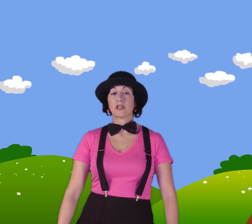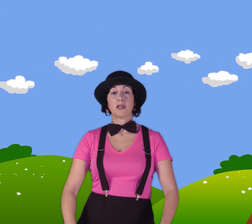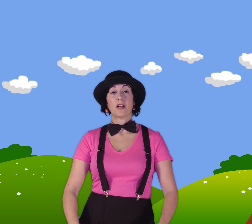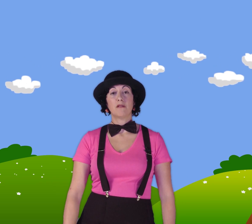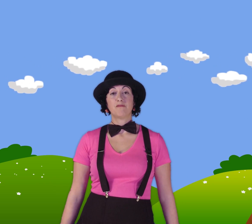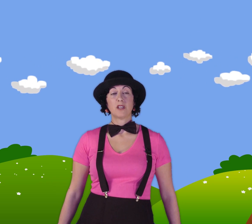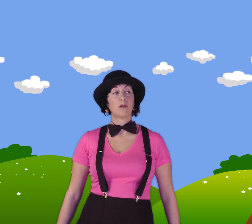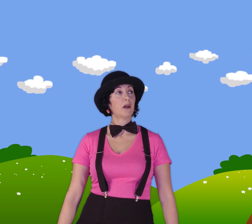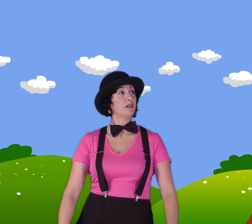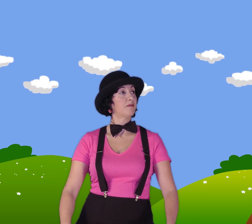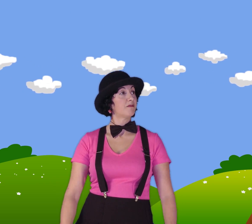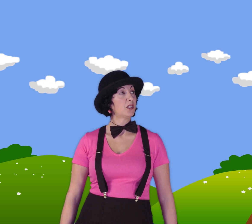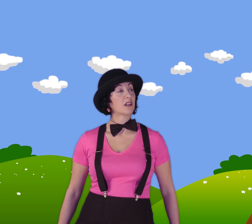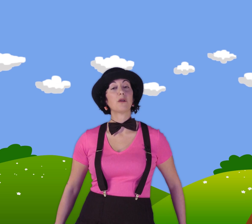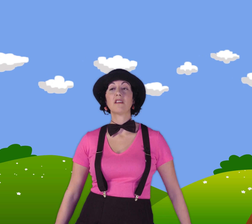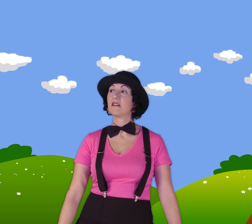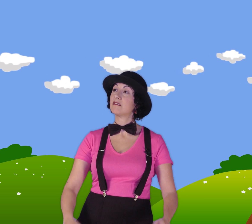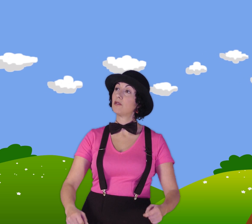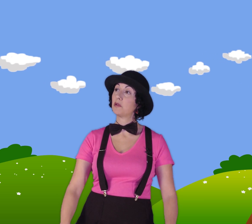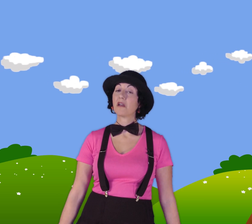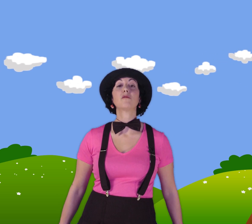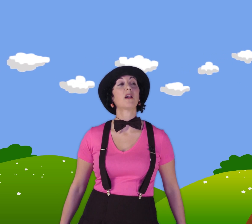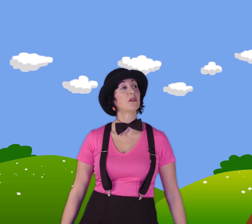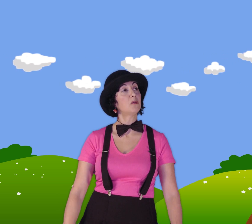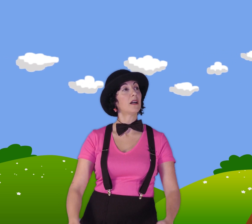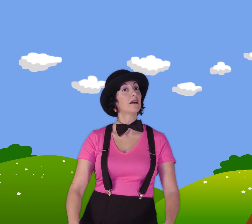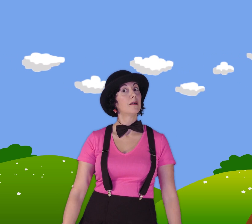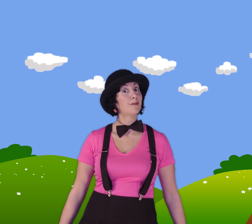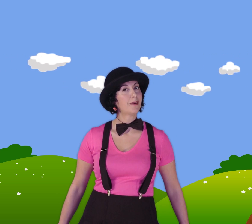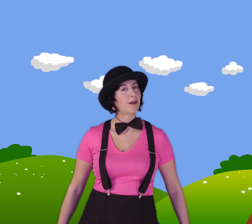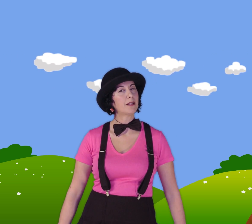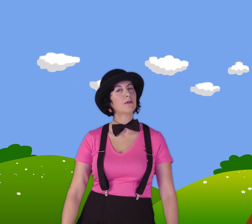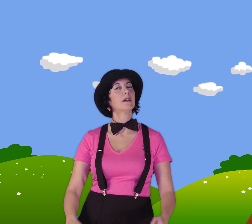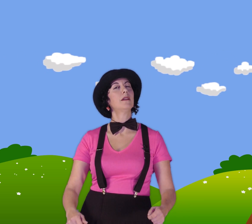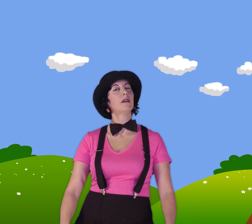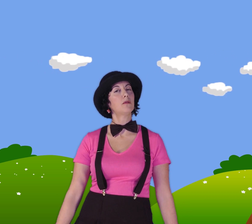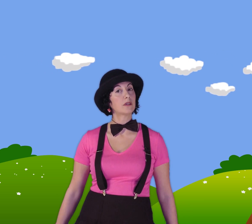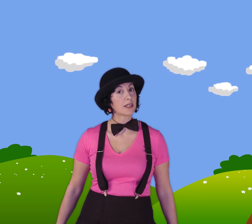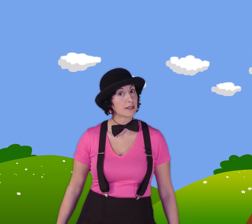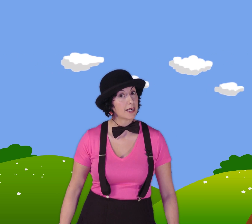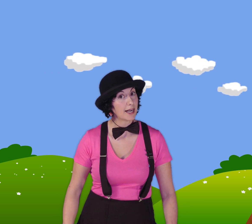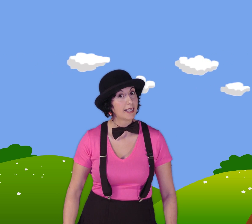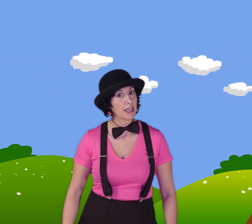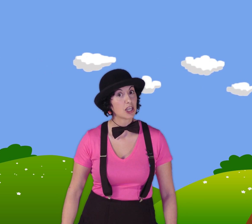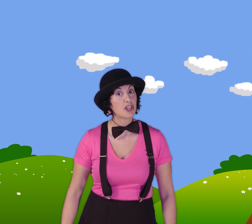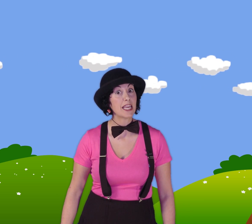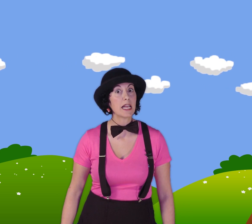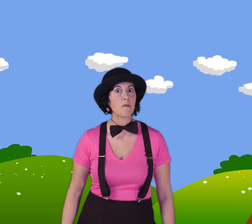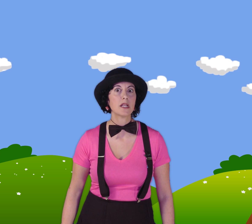y se paró. Dijo, bueno, ¿y ahora qué voy a hacer? ¿Dónde voy a encontrar la aventura? Pero la aventura, cuando la buscas, llega. Y de